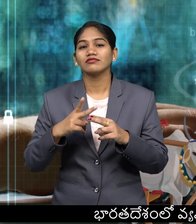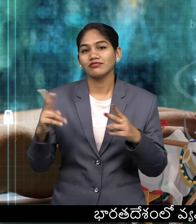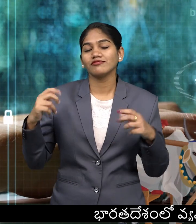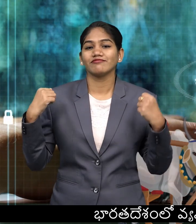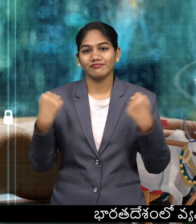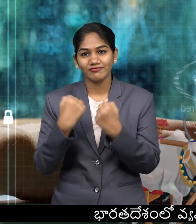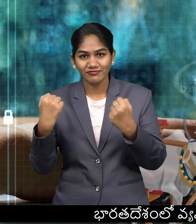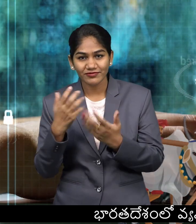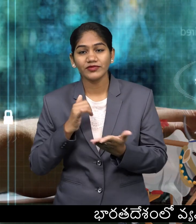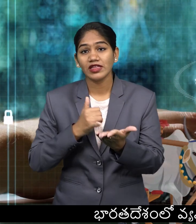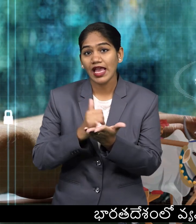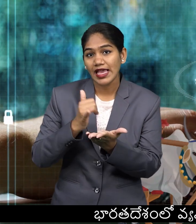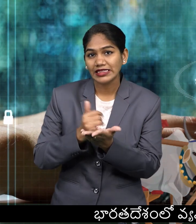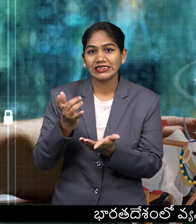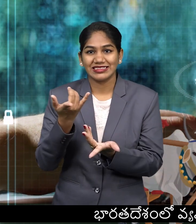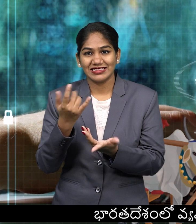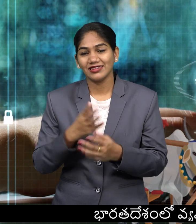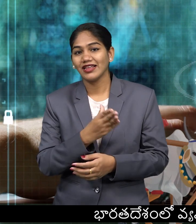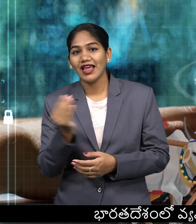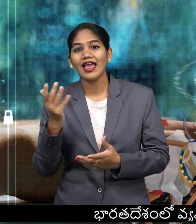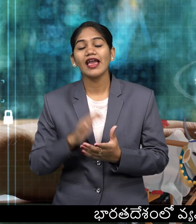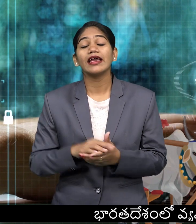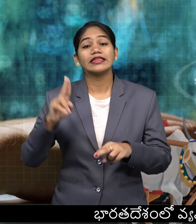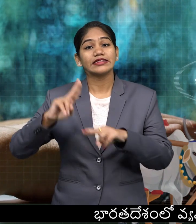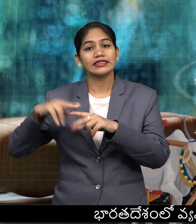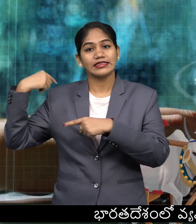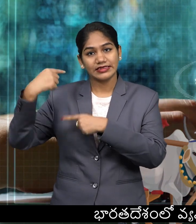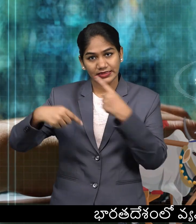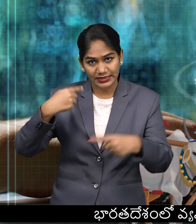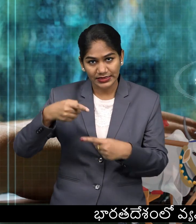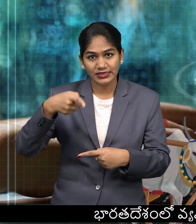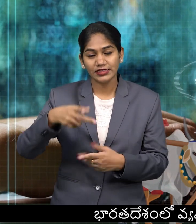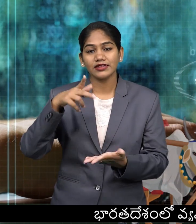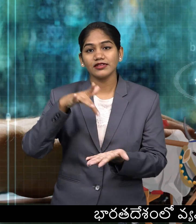భారతదేశంలో వ్యవసాయం మరియు పరిశ్రమలు.